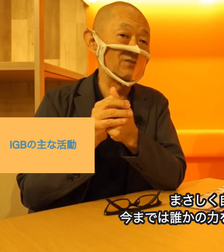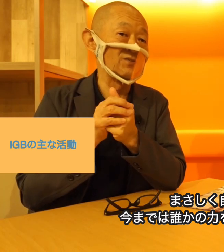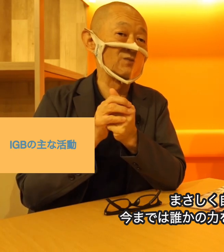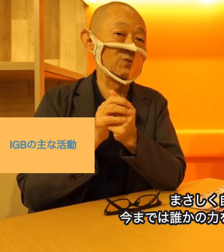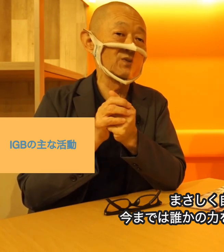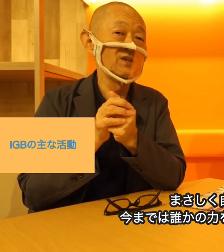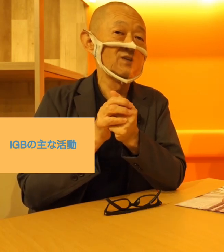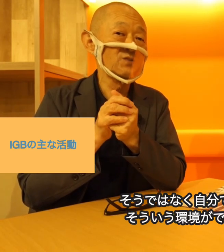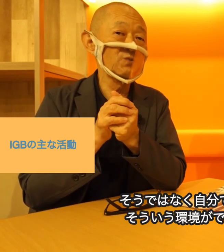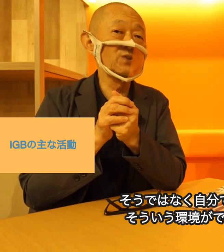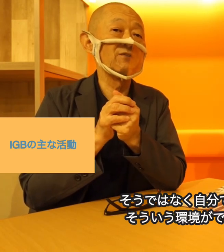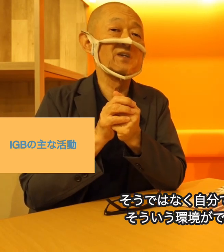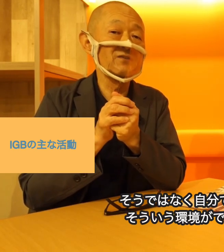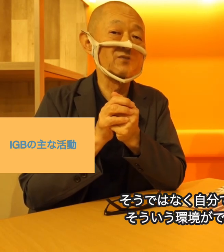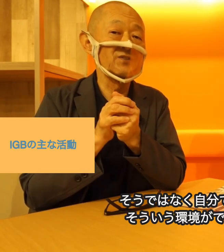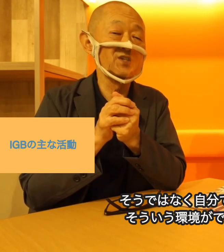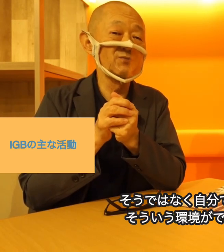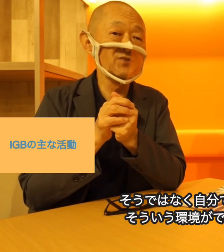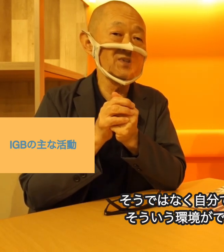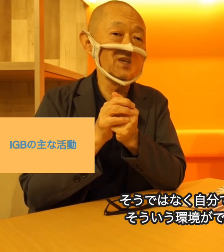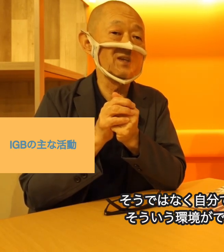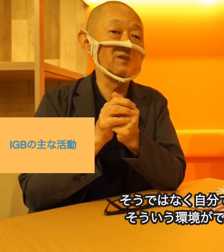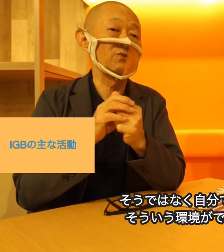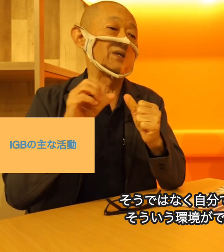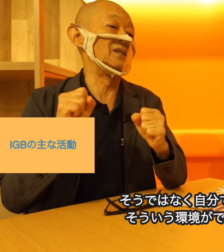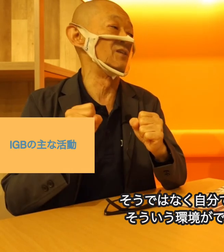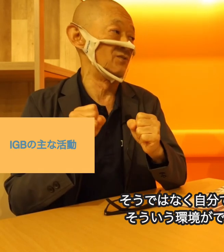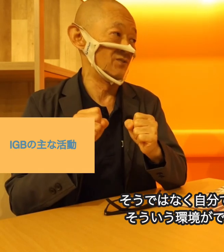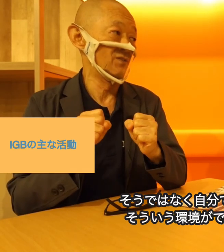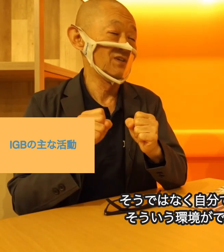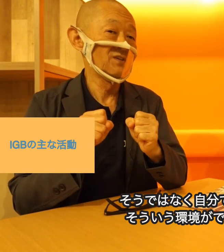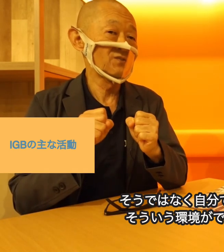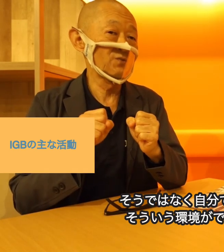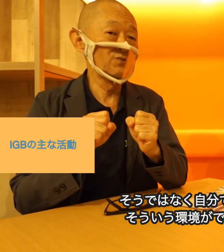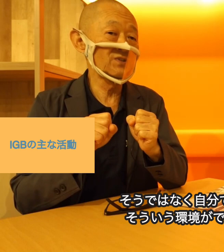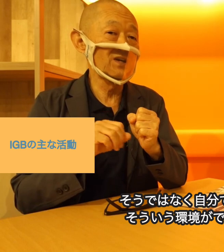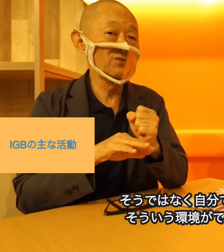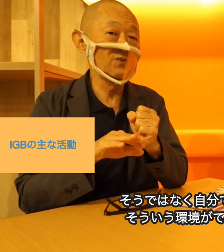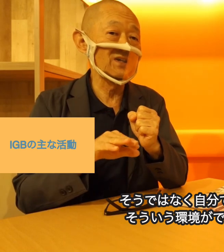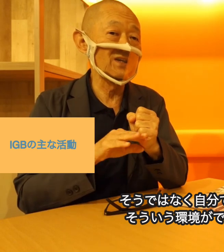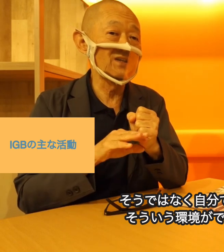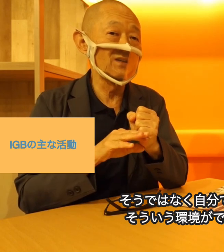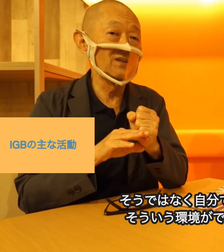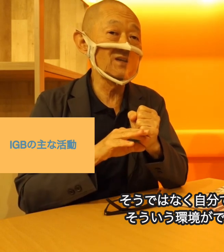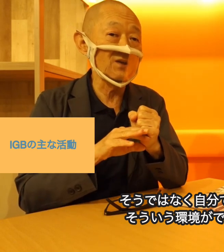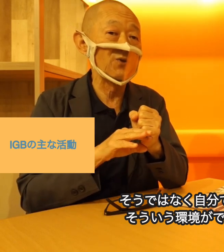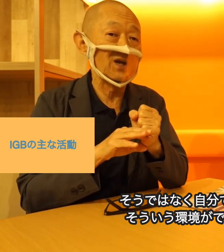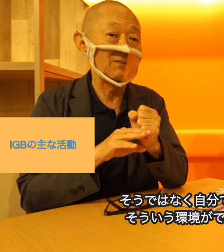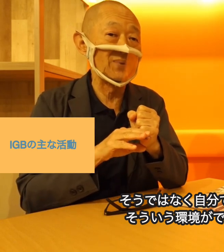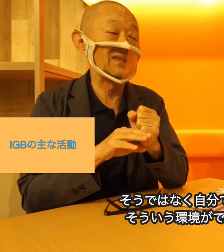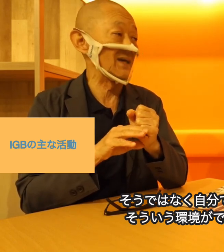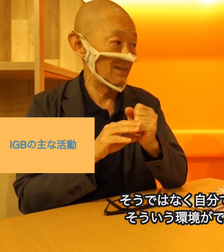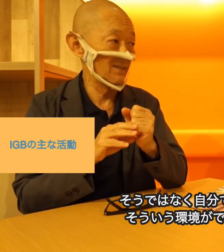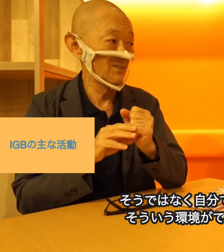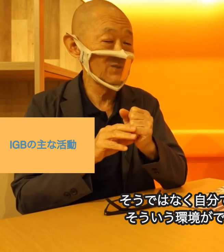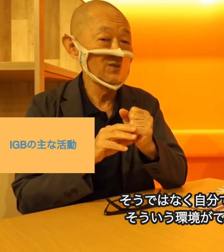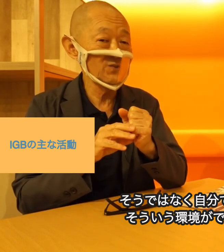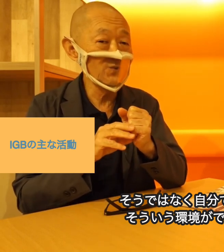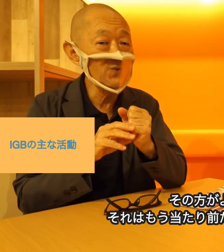うの、そうではなく自分で何とかできる、そういう環境ができた方がベター、その方が